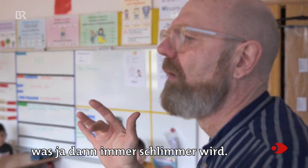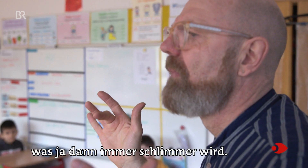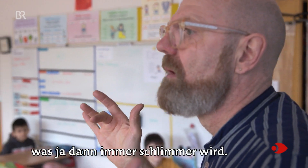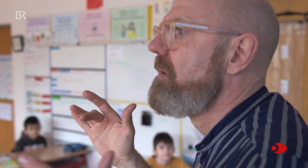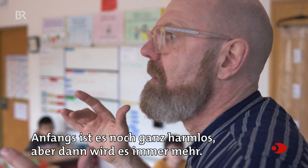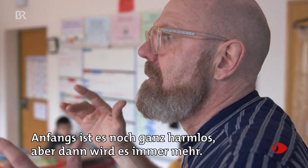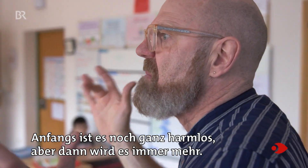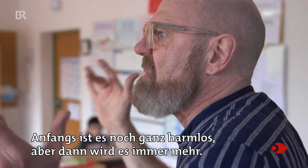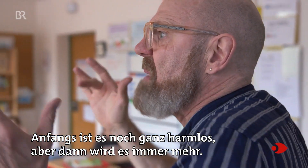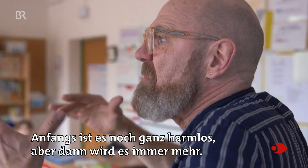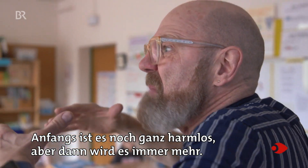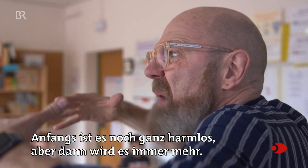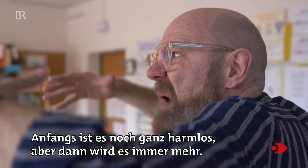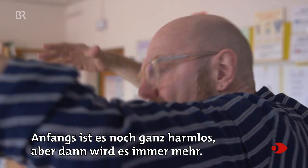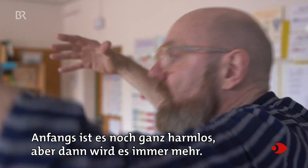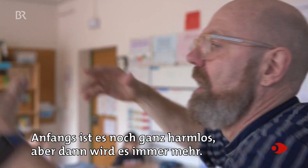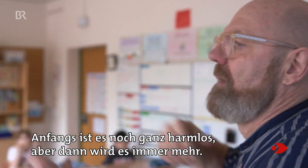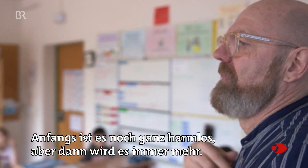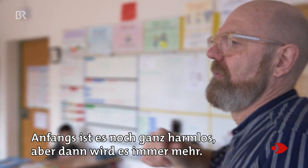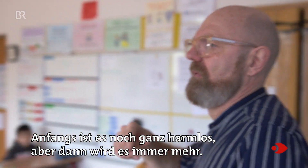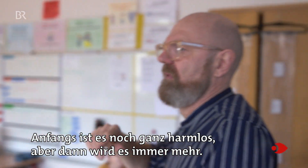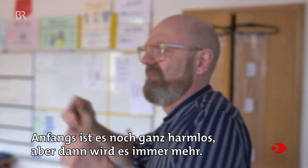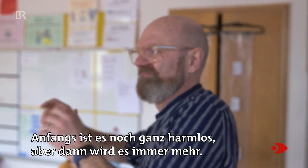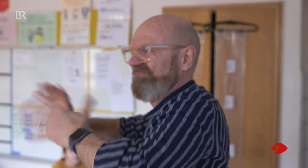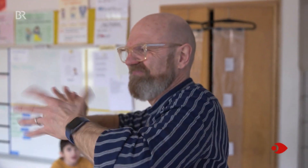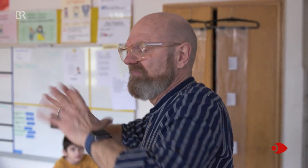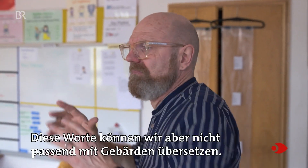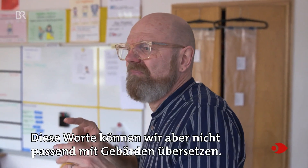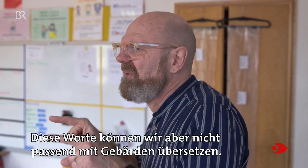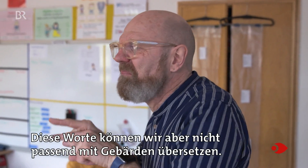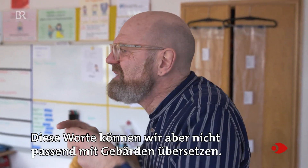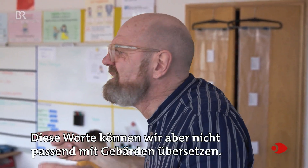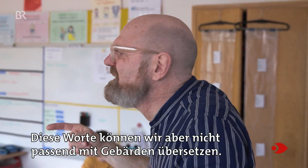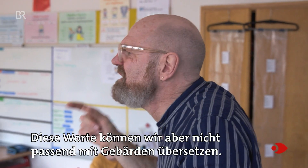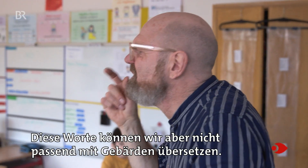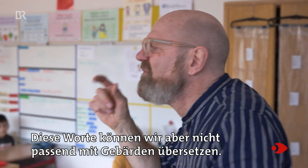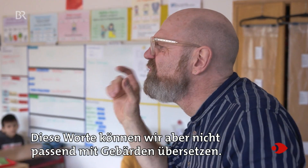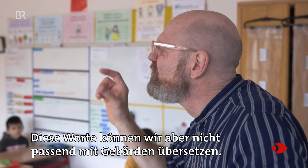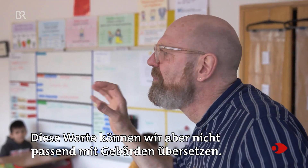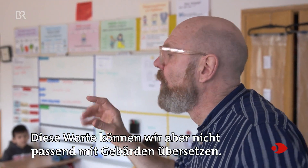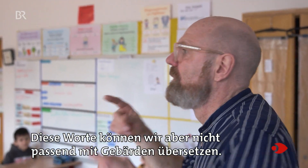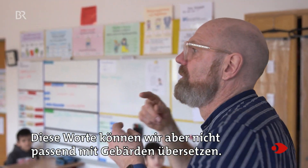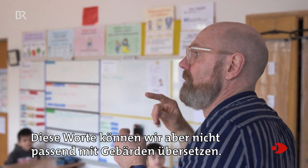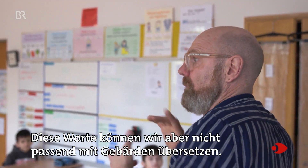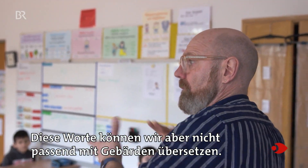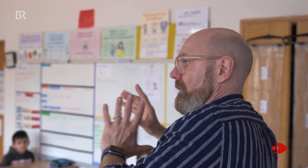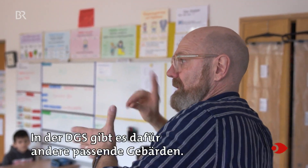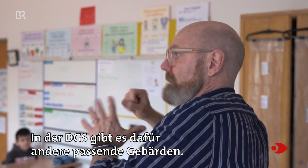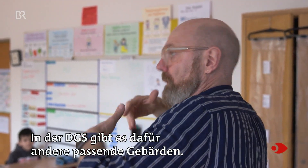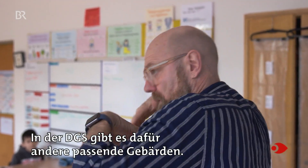wird. Anfangs ist es noch ganz harmlos, aber dann wird es immer mehr. Diese Worte können wir aber nicht passend mit Gebärden übersetzen. In der